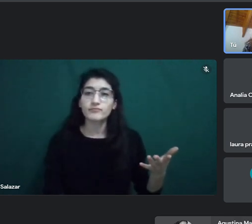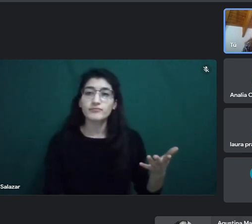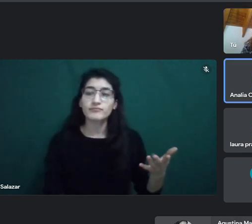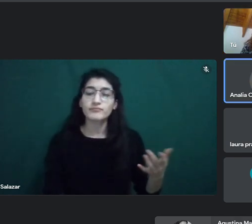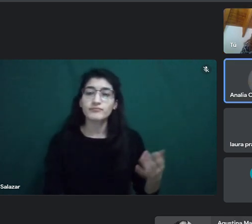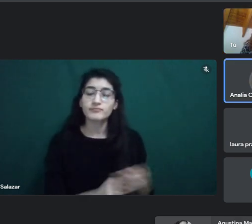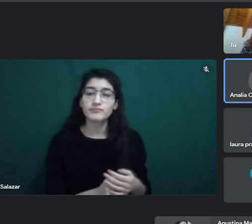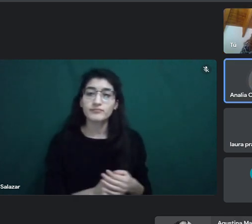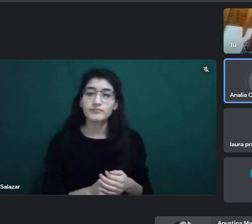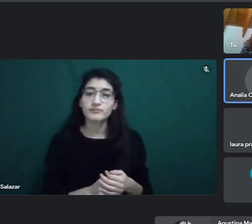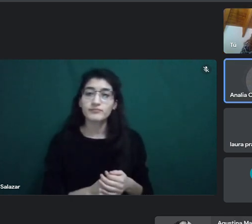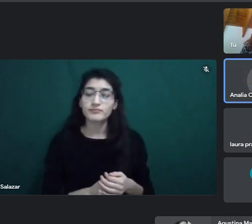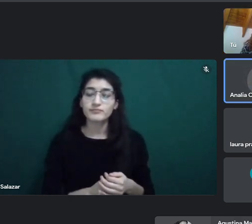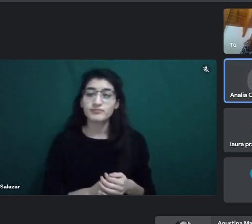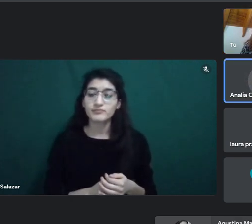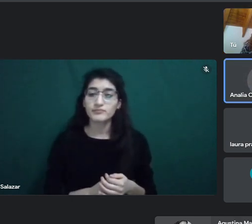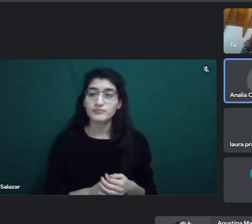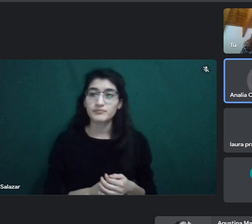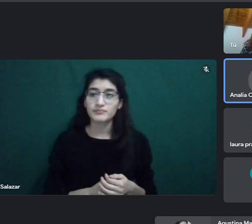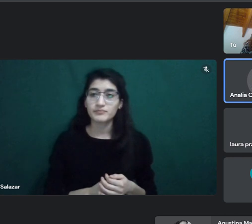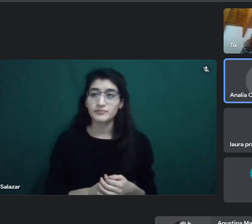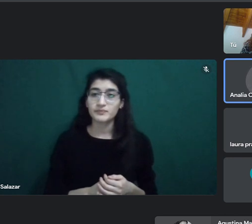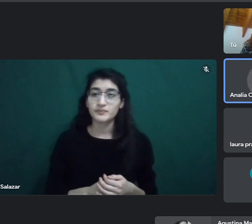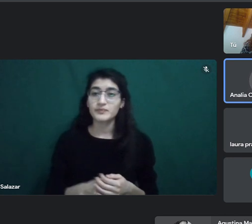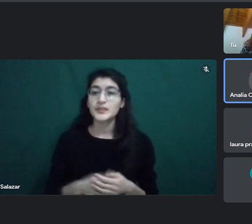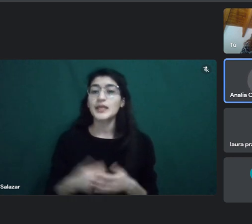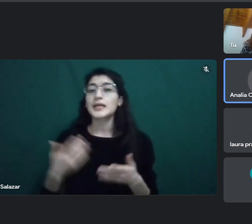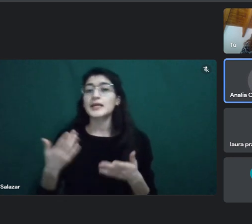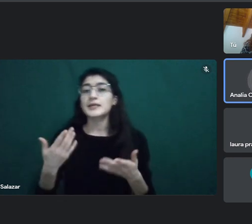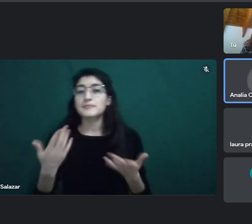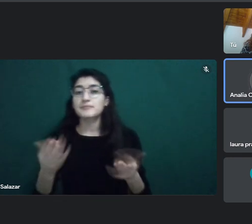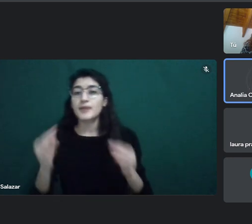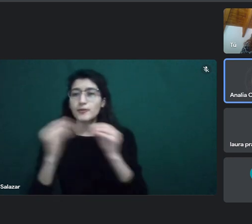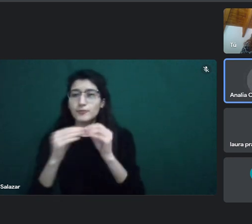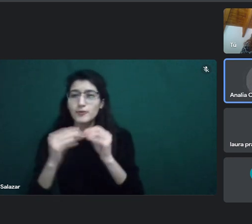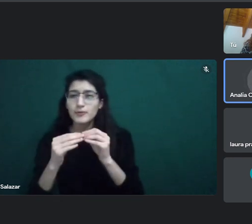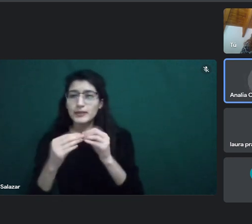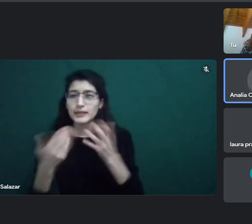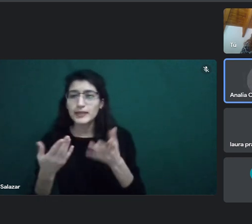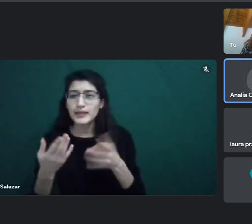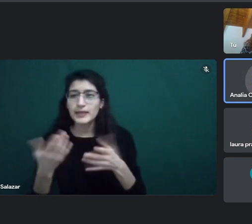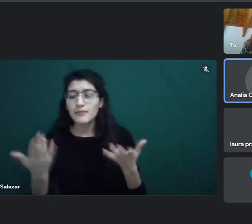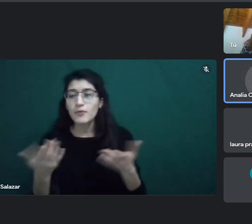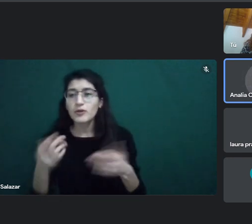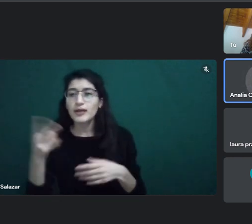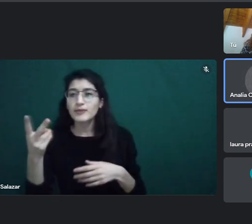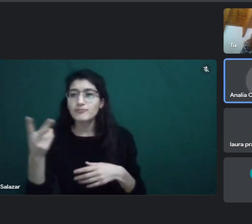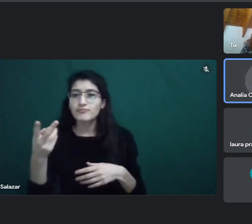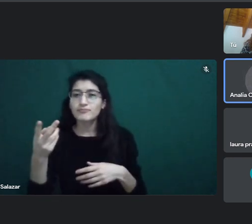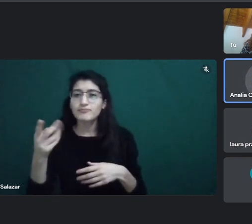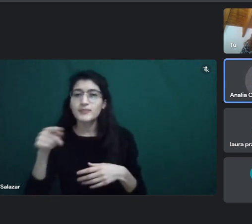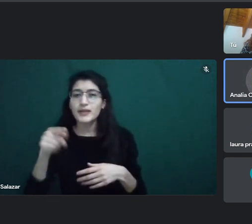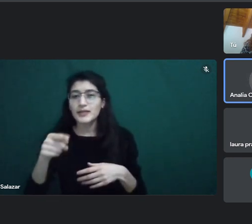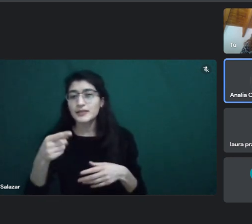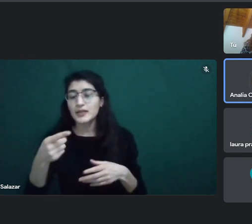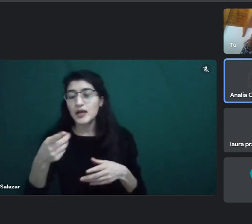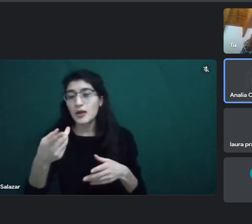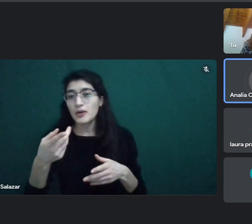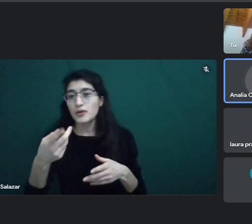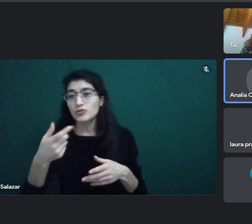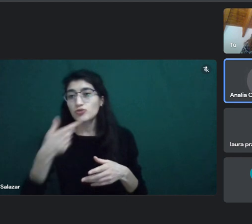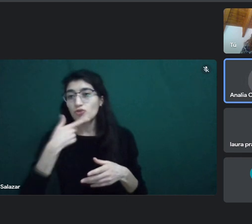Y porque justamente están, porque es tanto sustantivo núcleo como